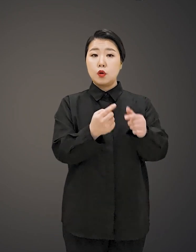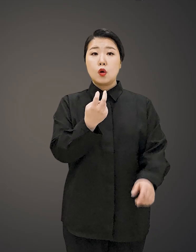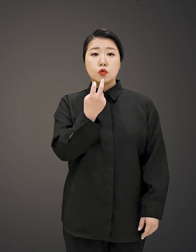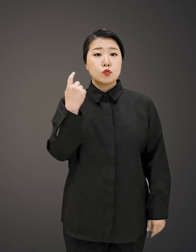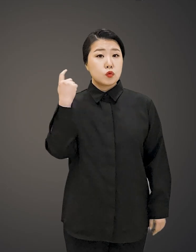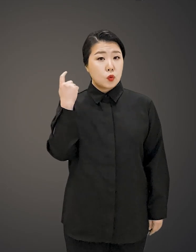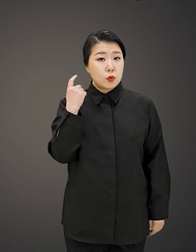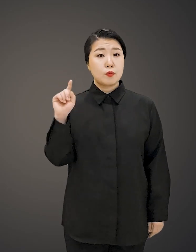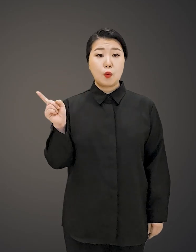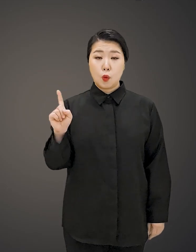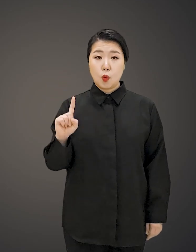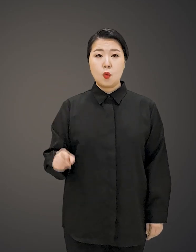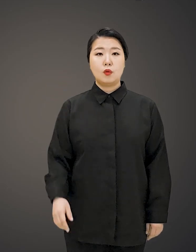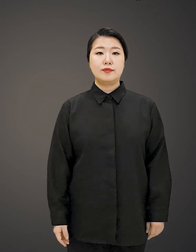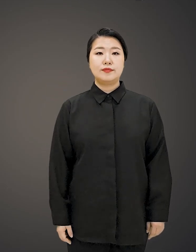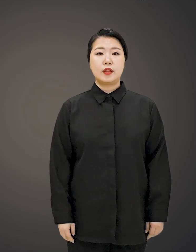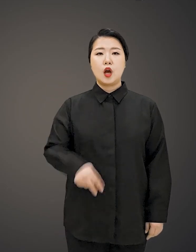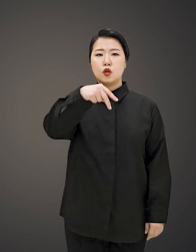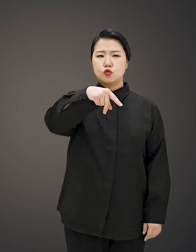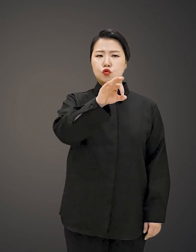나무의 숨소리는 어떤데?